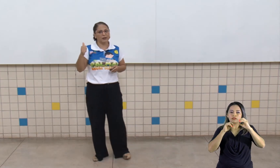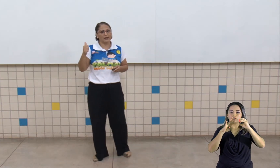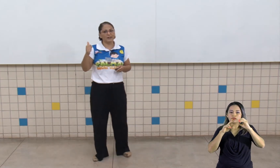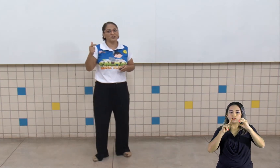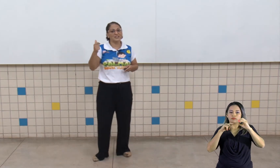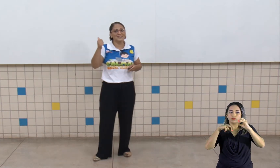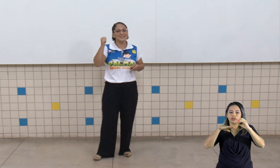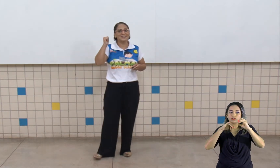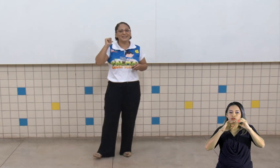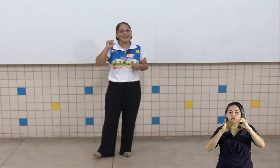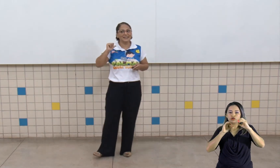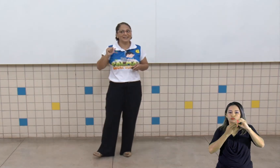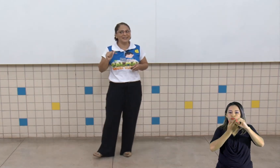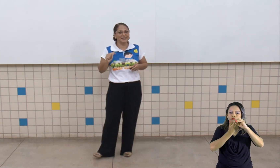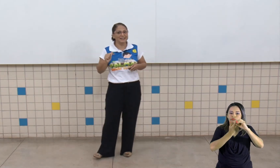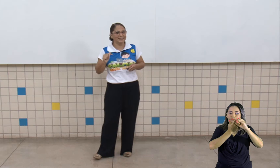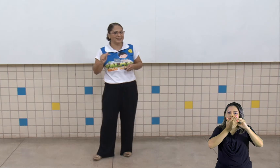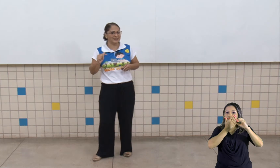de uma lente